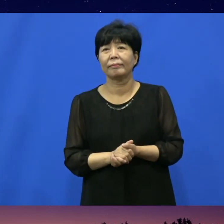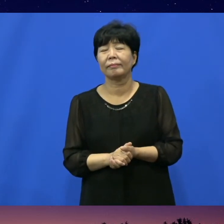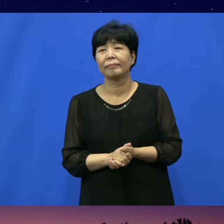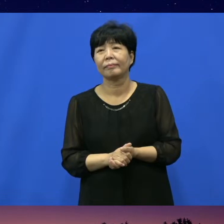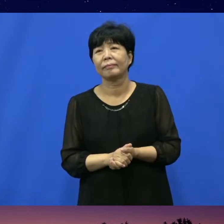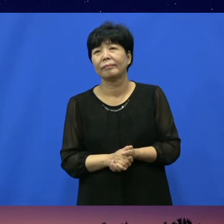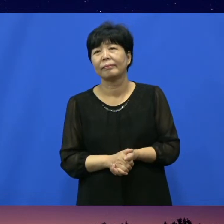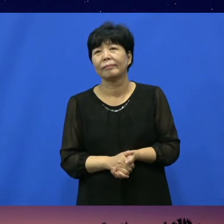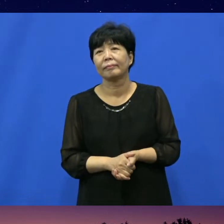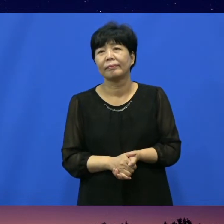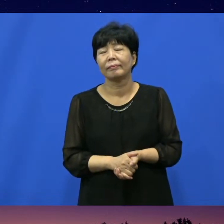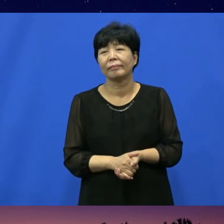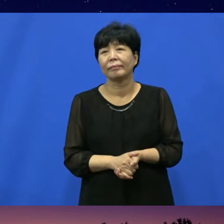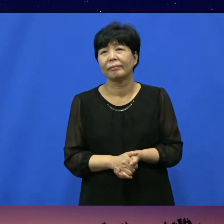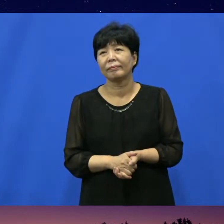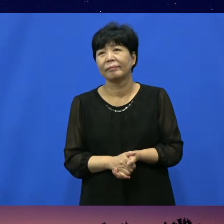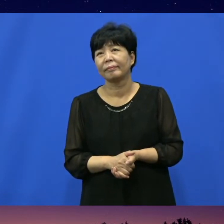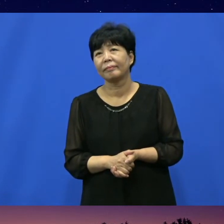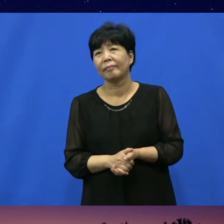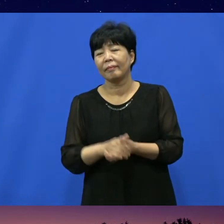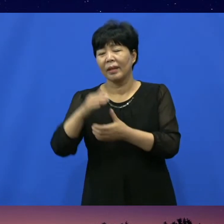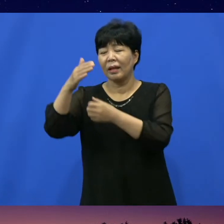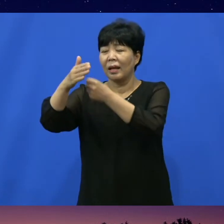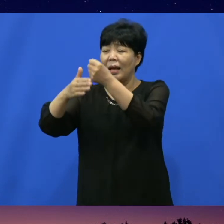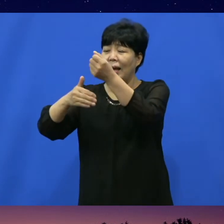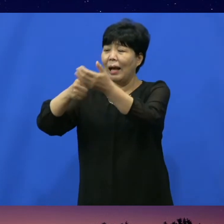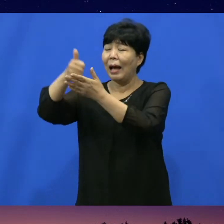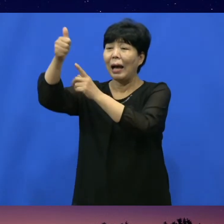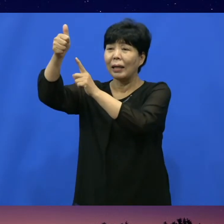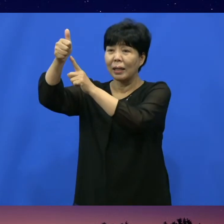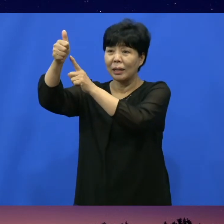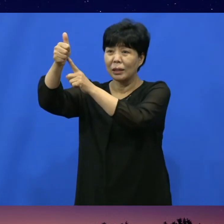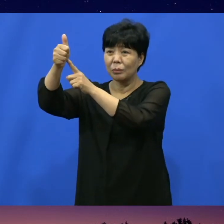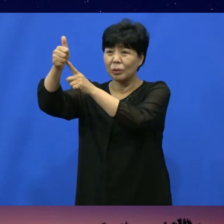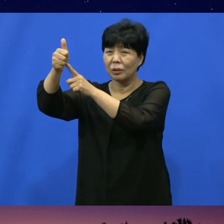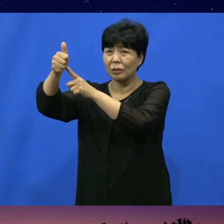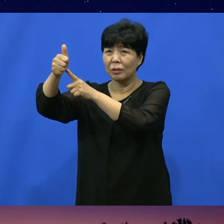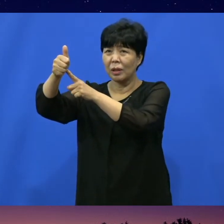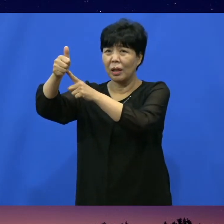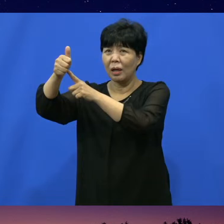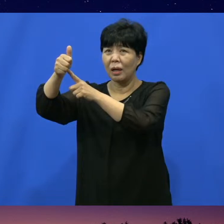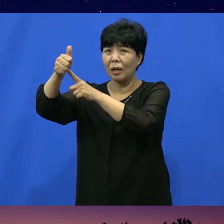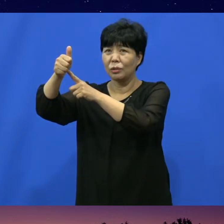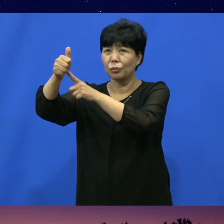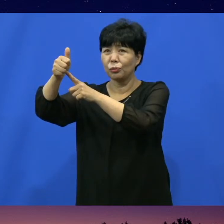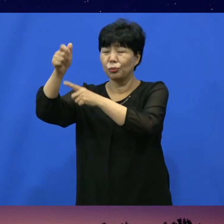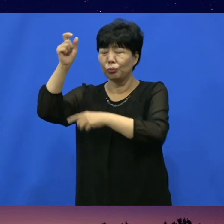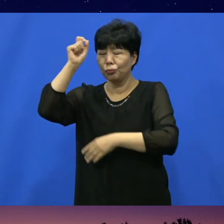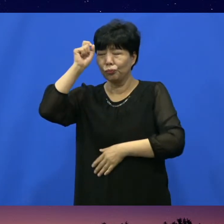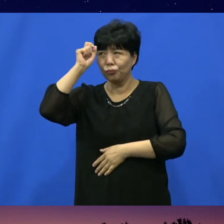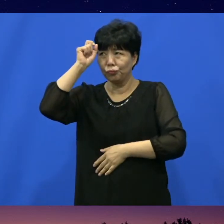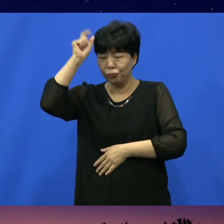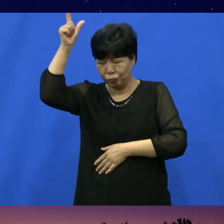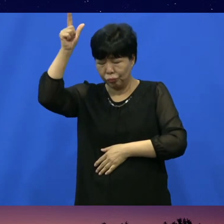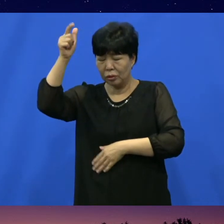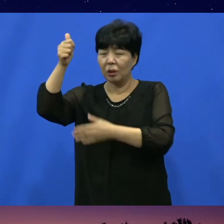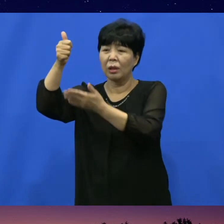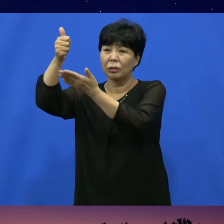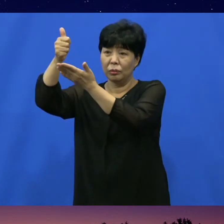거예요. 여러분, 하나님은요 초월적인 존재예요. 초월적. 천상에 계시는 초월적